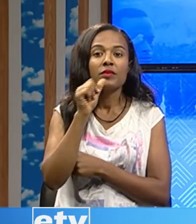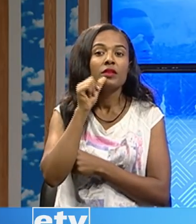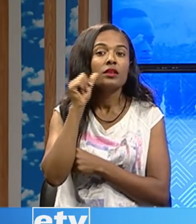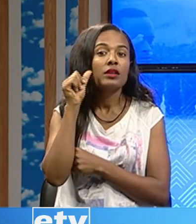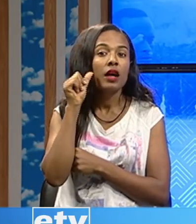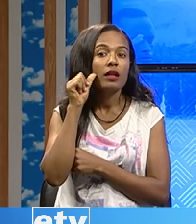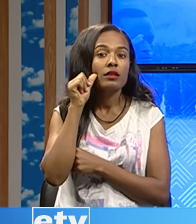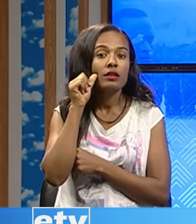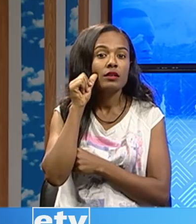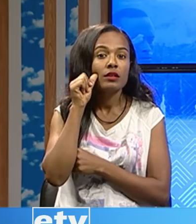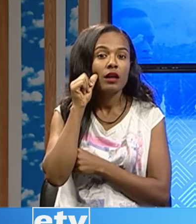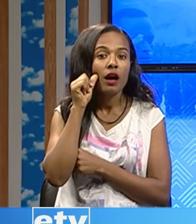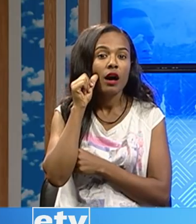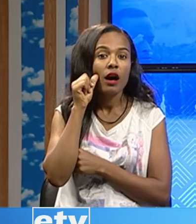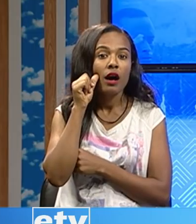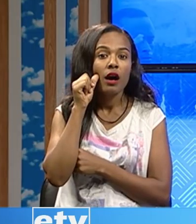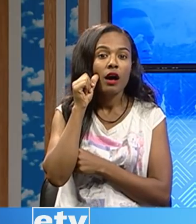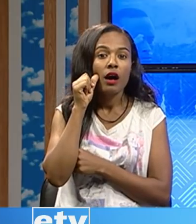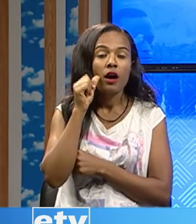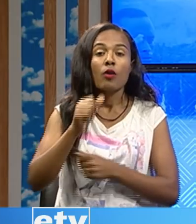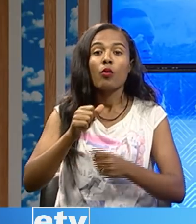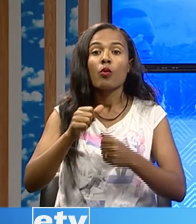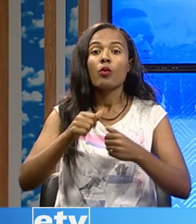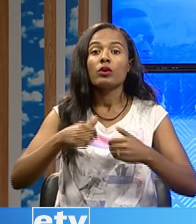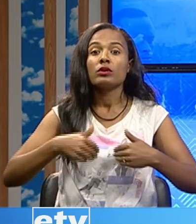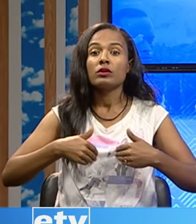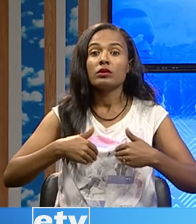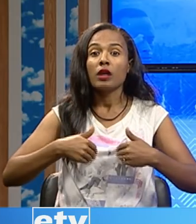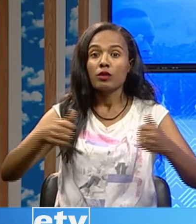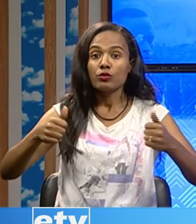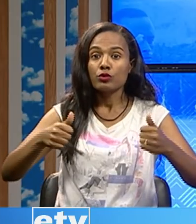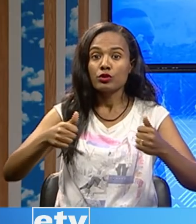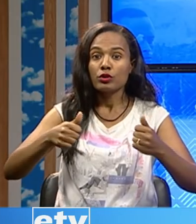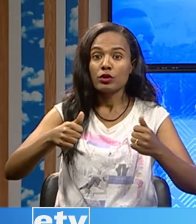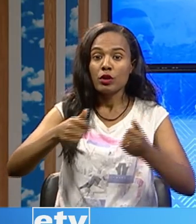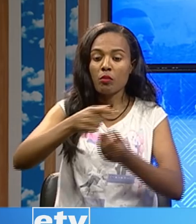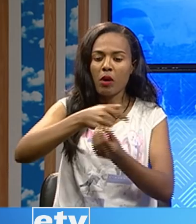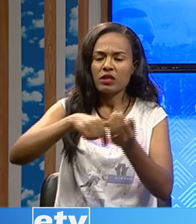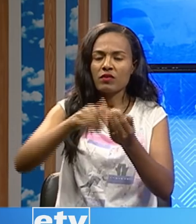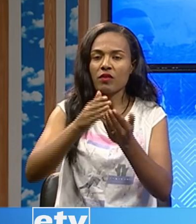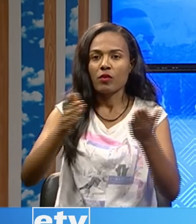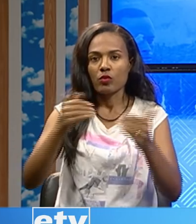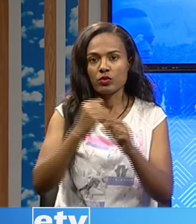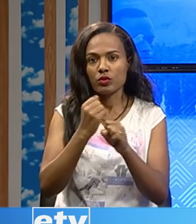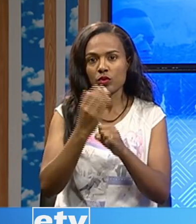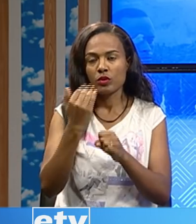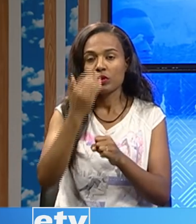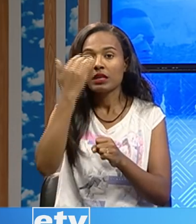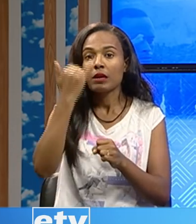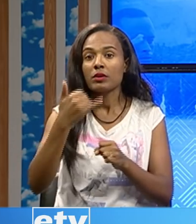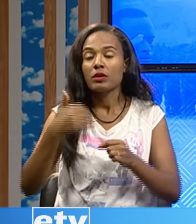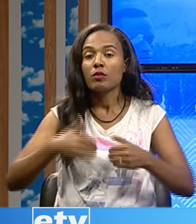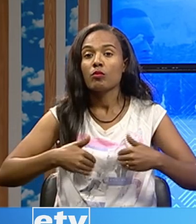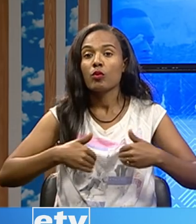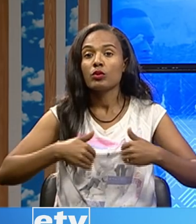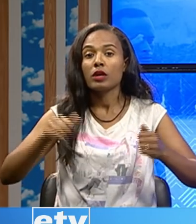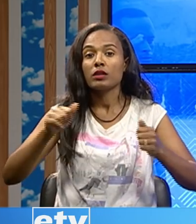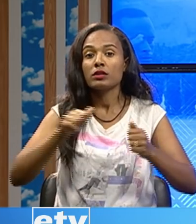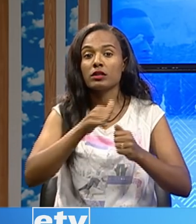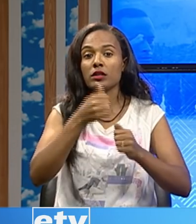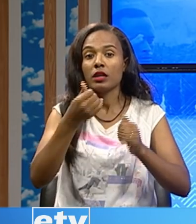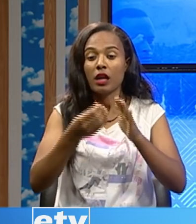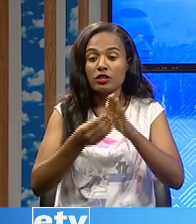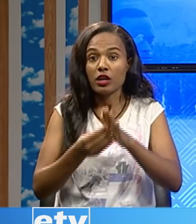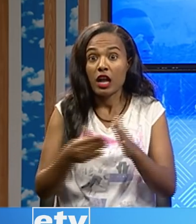ትናንትና ማታ ኮምቦልቻ ላይ ወጣቶች በአስፓልት ላይ ሽሙ ነበር ነው ሰዎች ትናንትና ለምን ወጣት ሁለተኛ ቀና እንዳይል